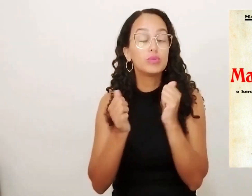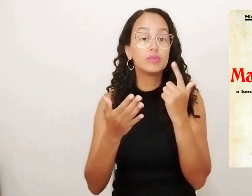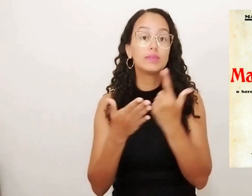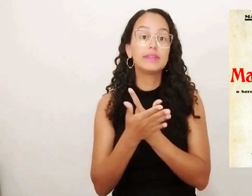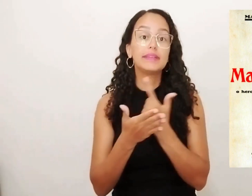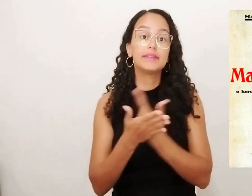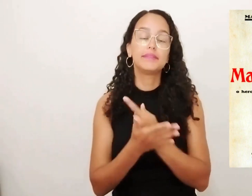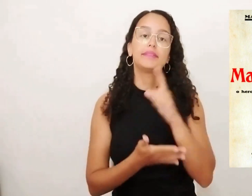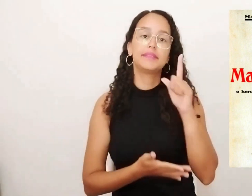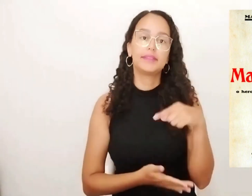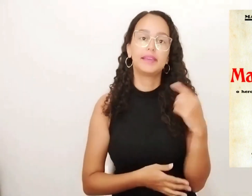Macunaíma.